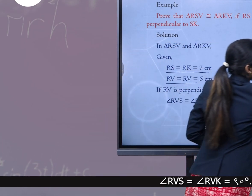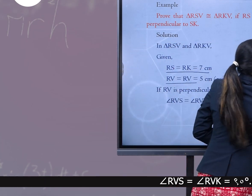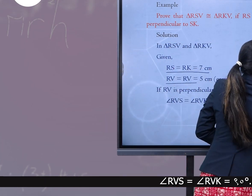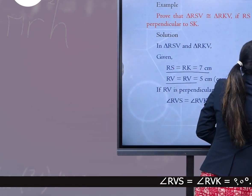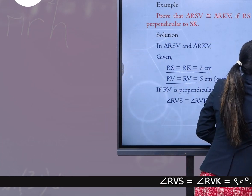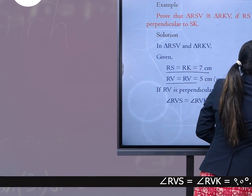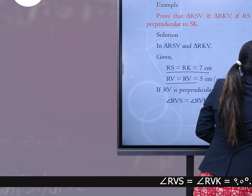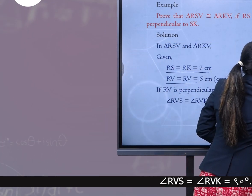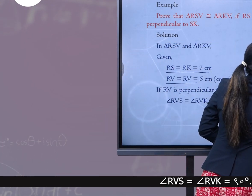90 डिग्री.